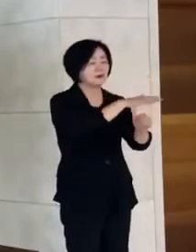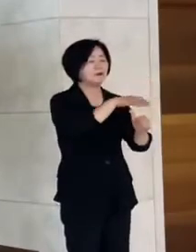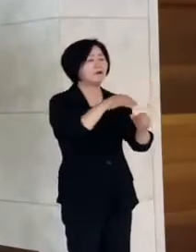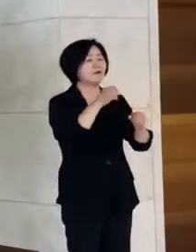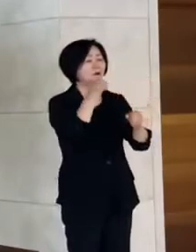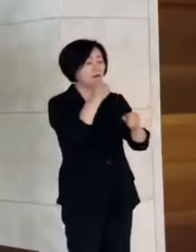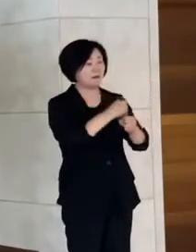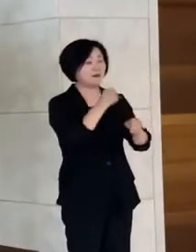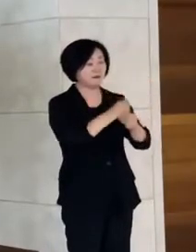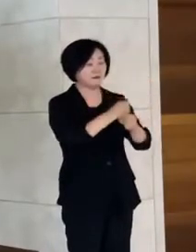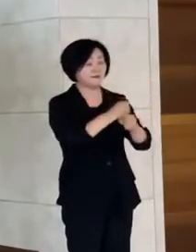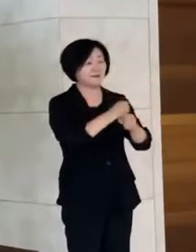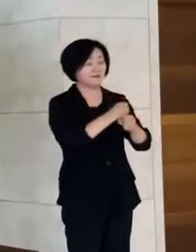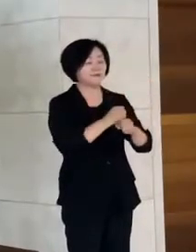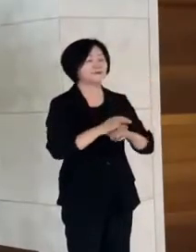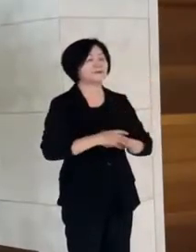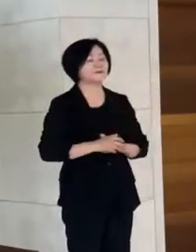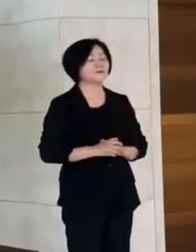조성하겠습니다.